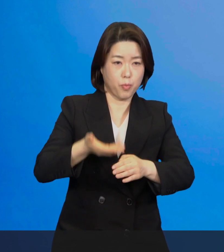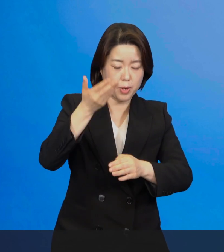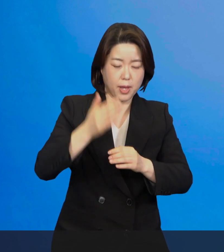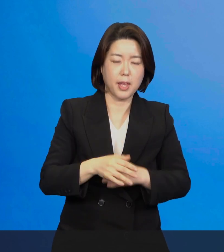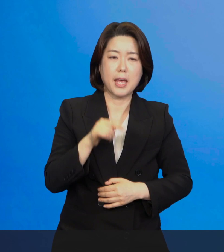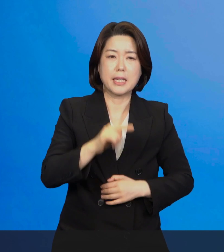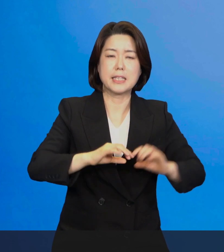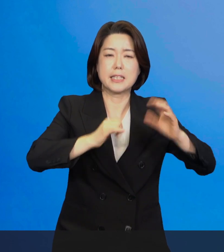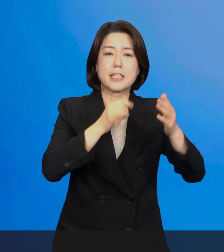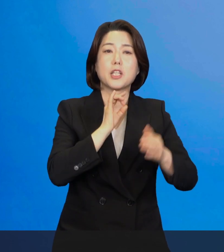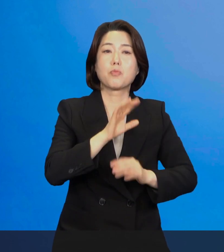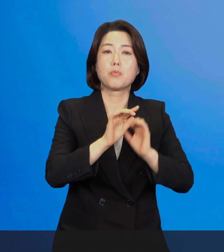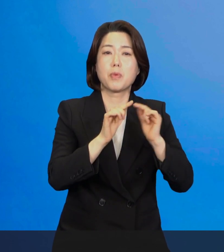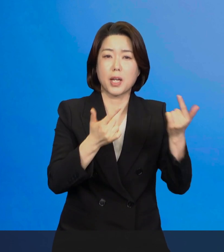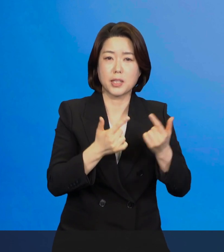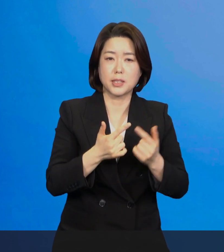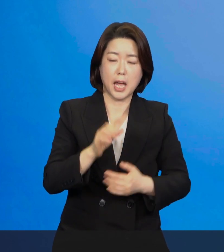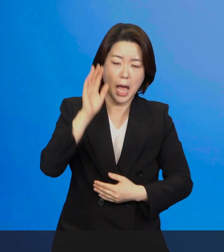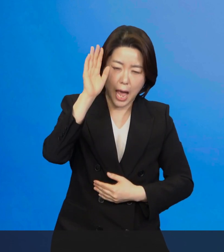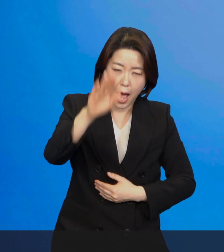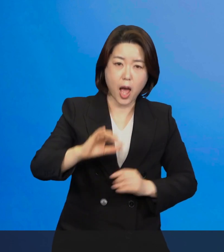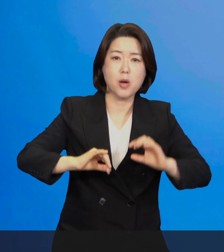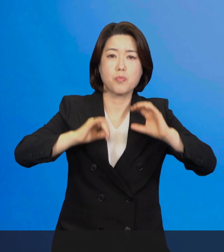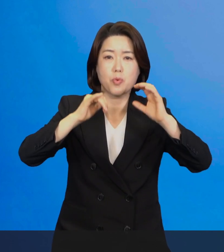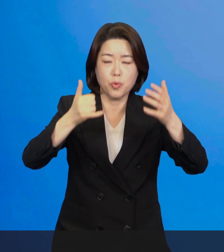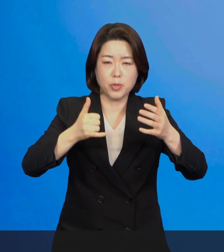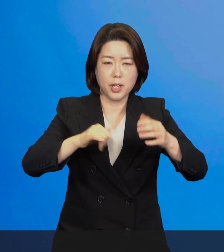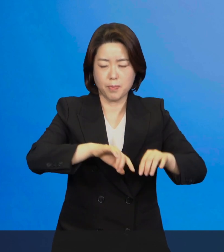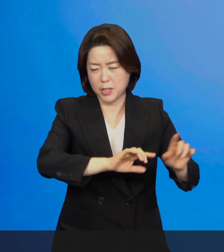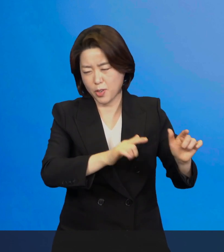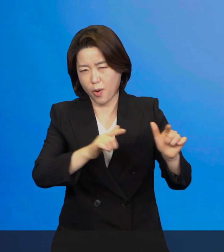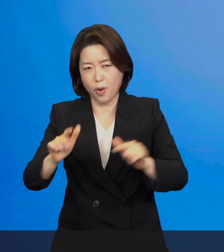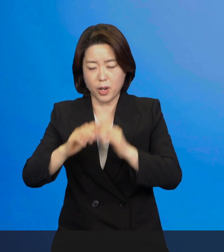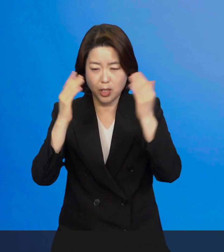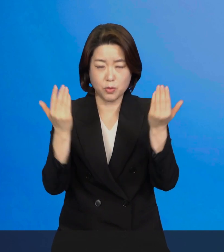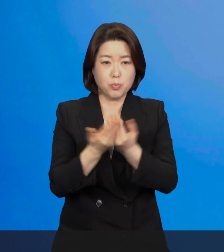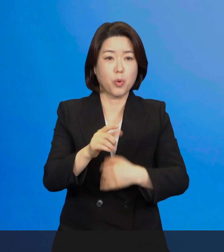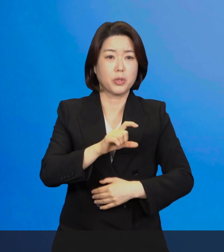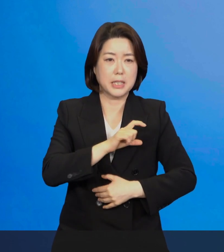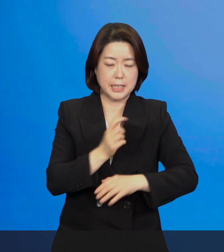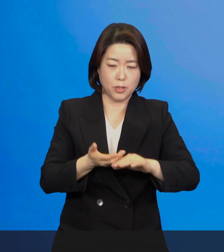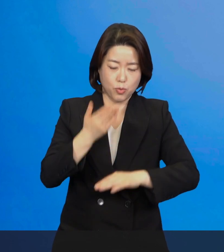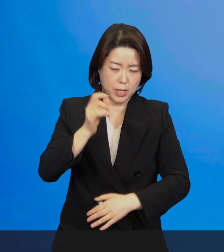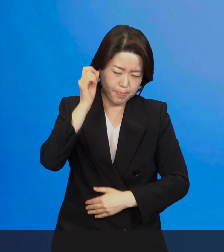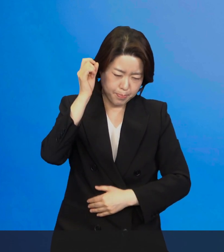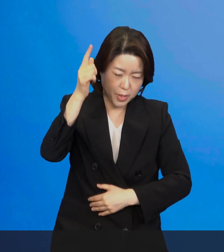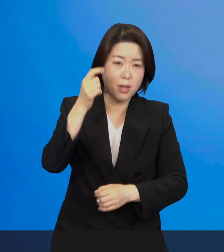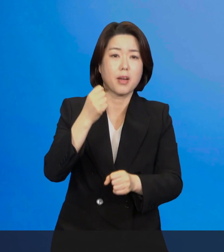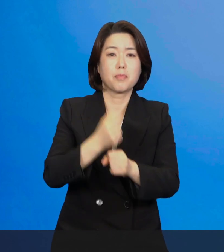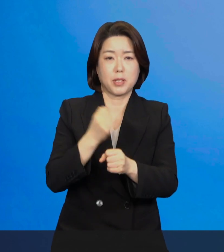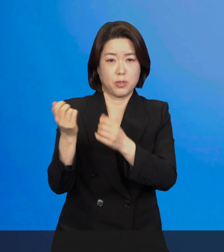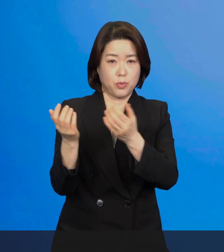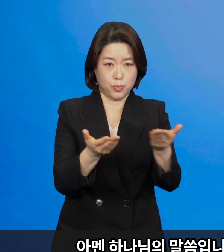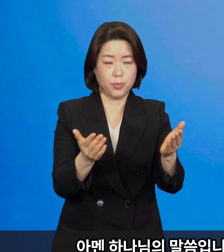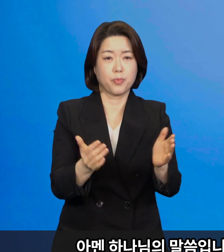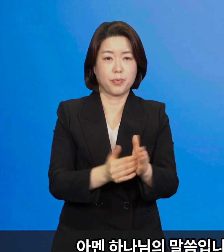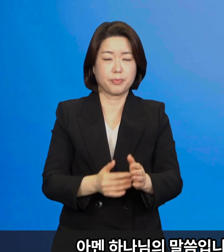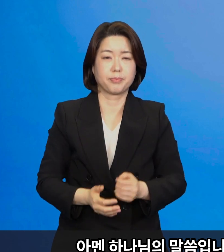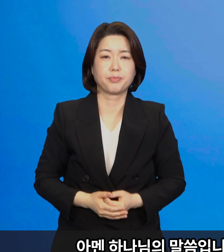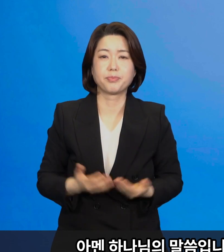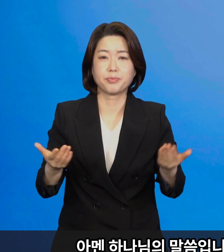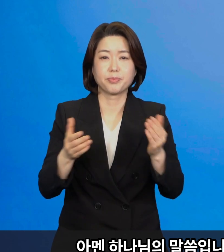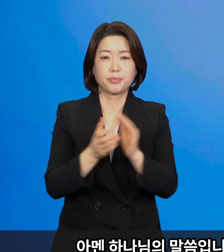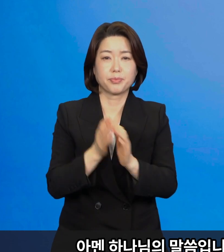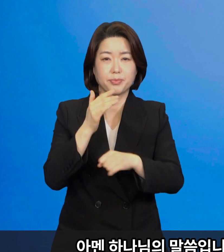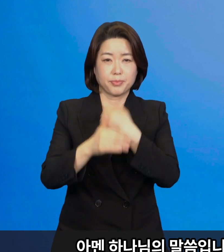이 세상뿐만 아니라 오는 세상에서 일컬을 모든 이름 위에 뛰어나게 하셨습니다. 아멘.